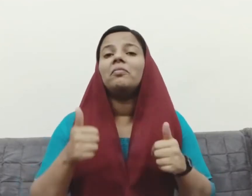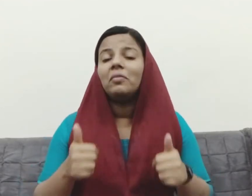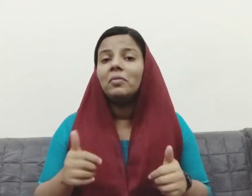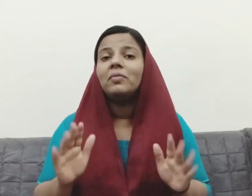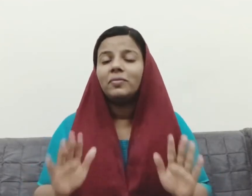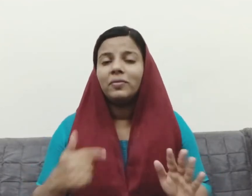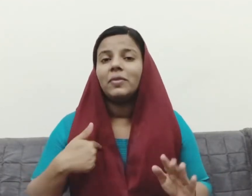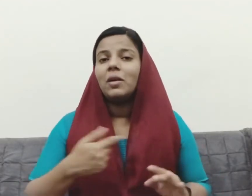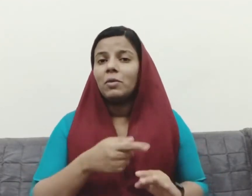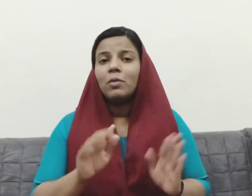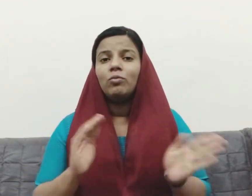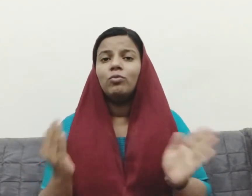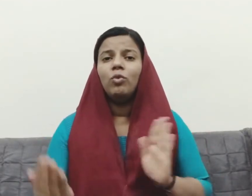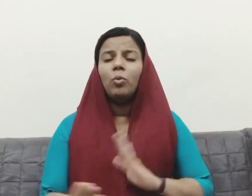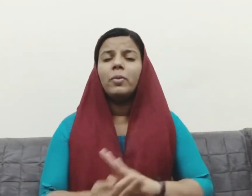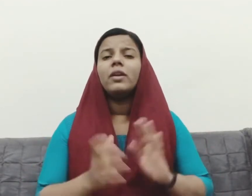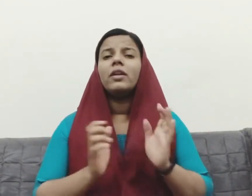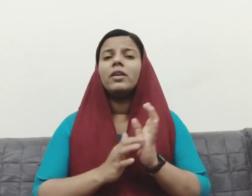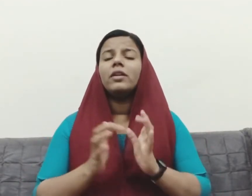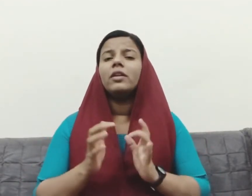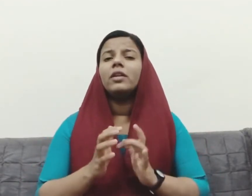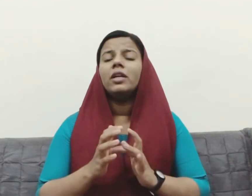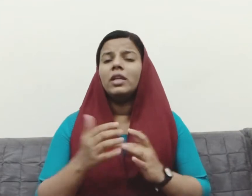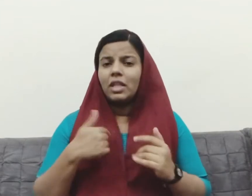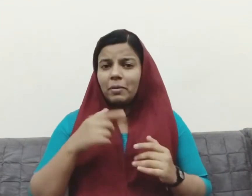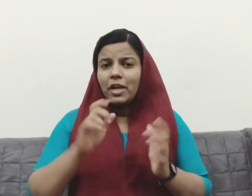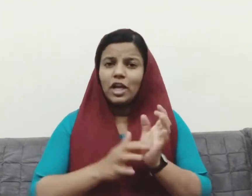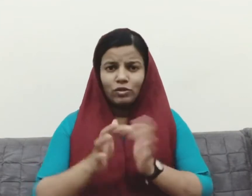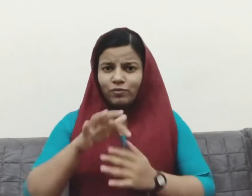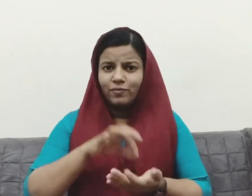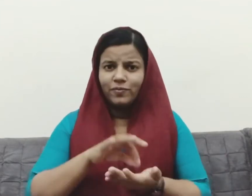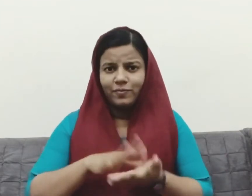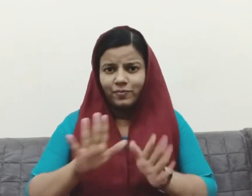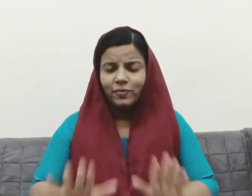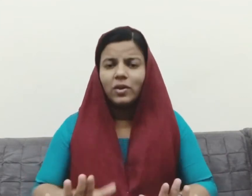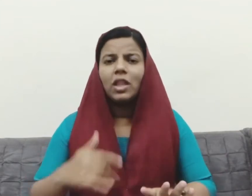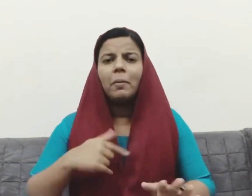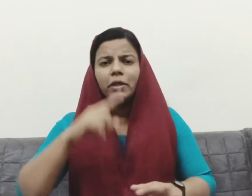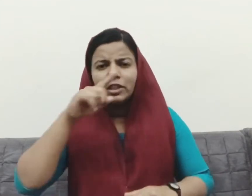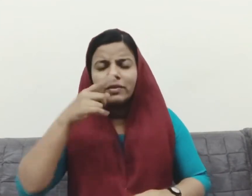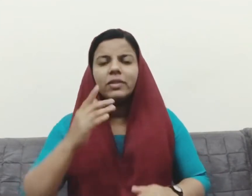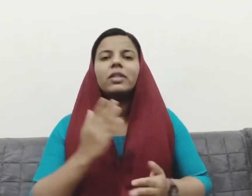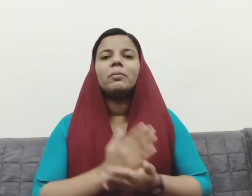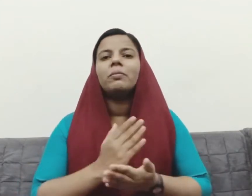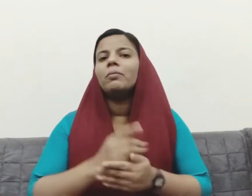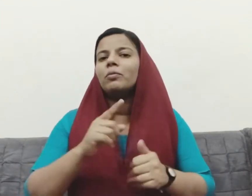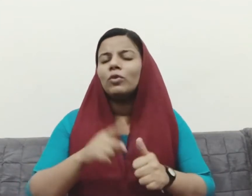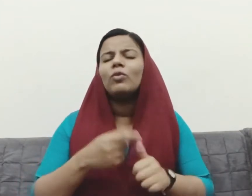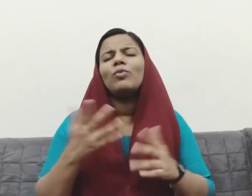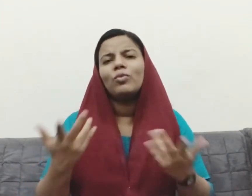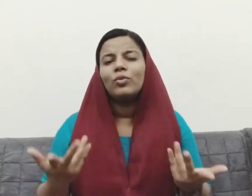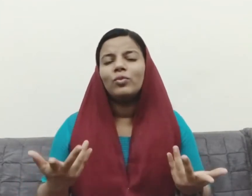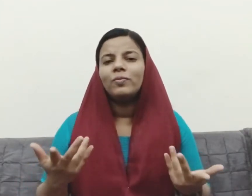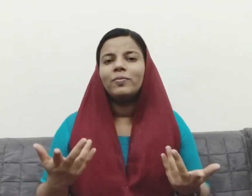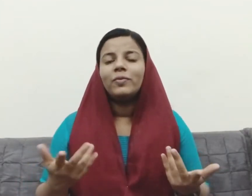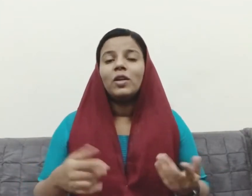ആമേൻ നമ്മളെ ഈ ഭൂമിയിലാക്കി വെച്ചിരിക്കുന്നത് കൊണ്ടും നമ്മൾ ഈ ഭൂമിയിൽ ജീവിക്കുന്നത് കൊണ്ടുമുള്ള